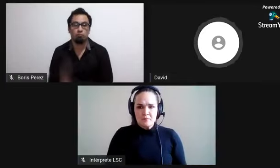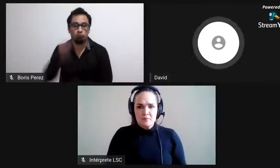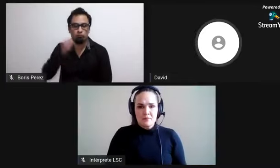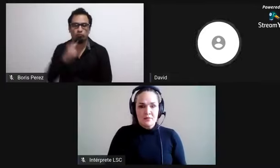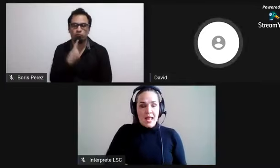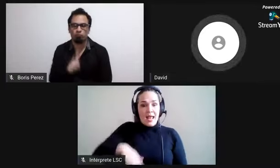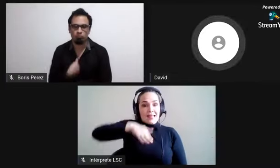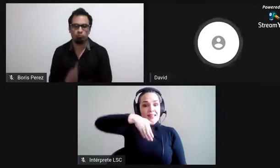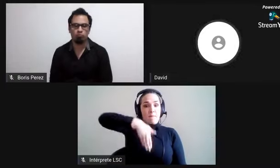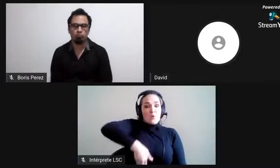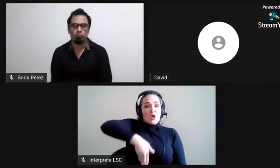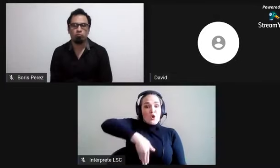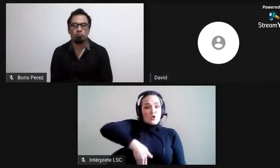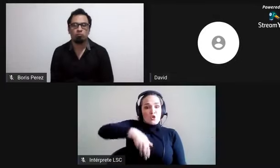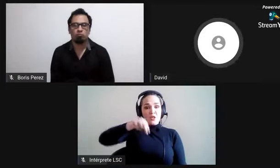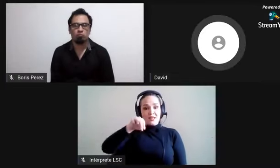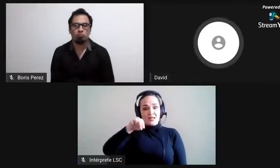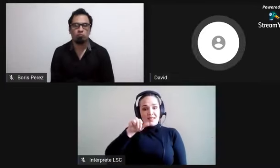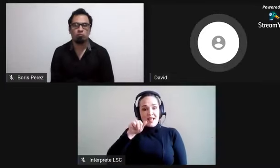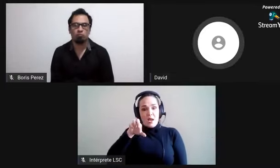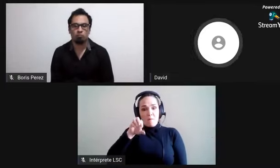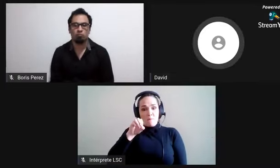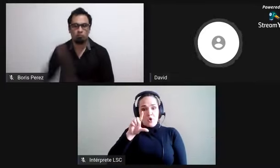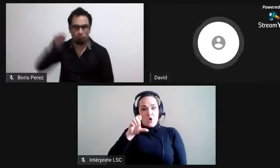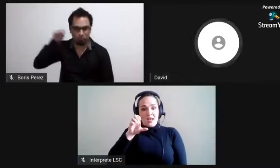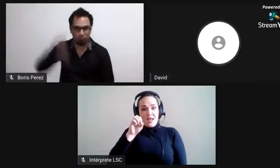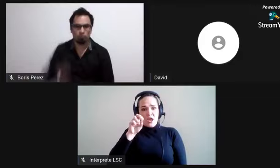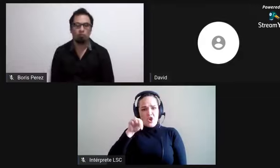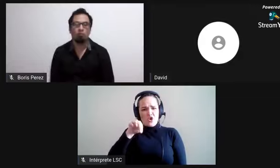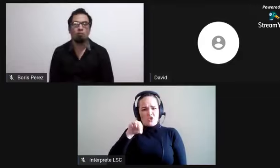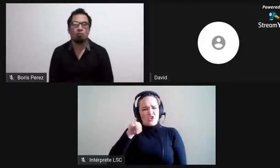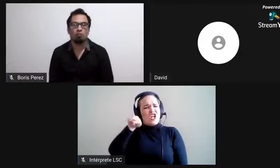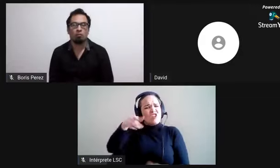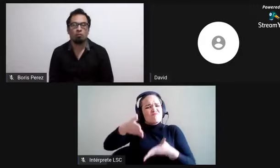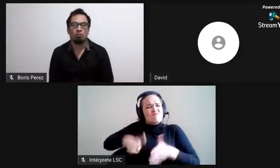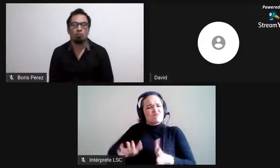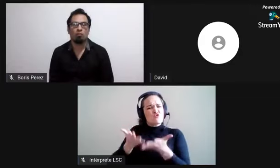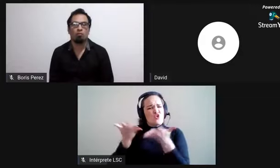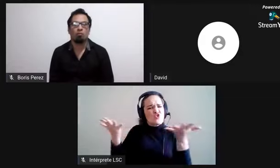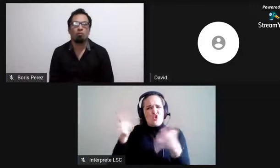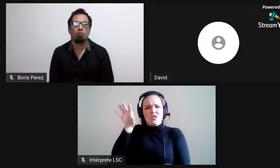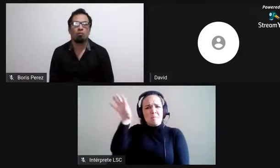¿Napoleón de dónde era? ¿Él ayudó a Santander?